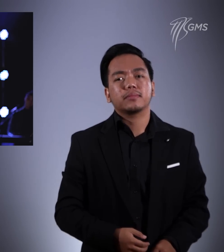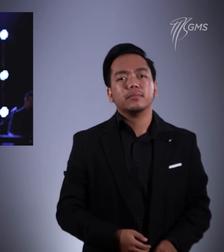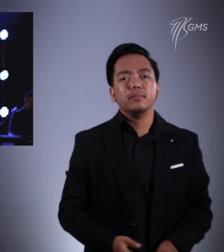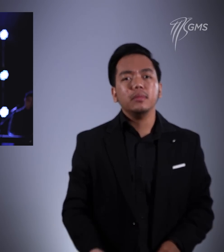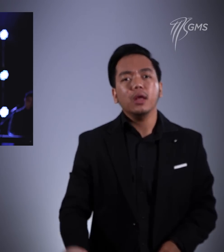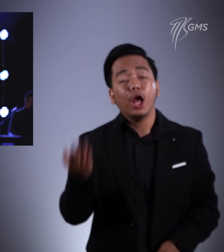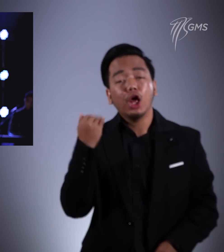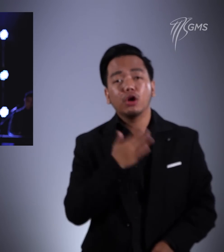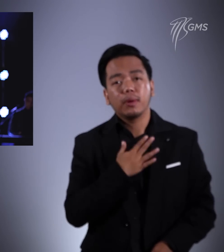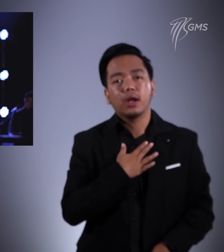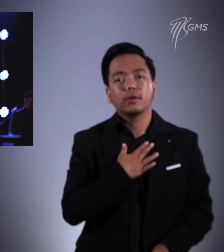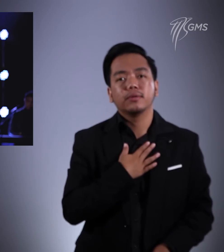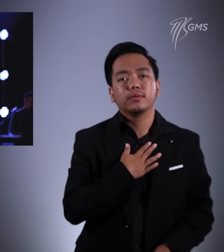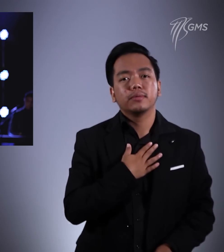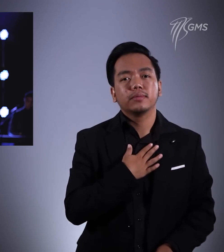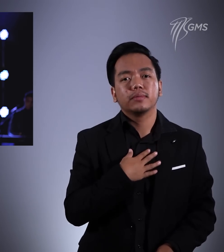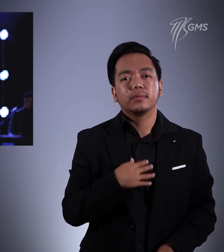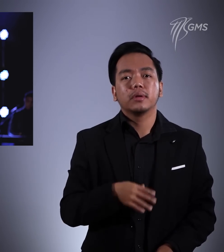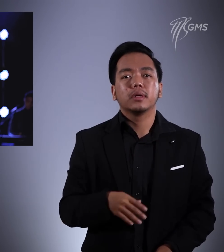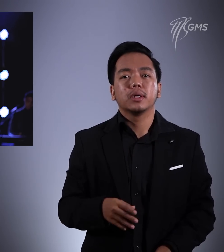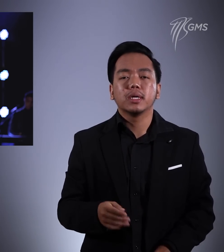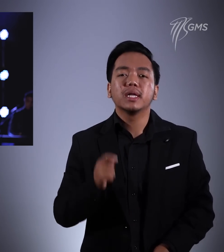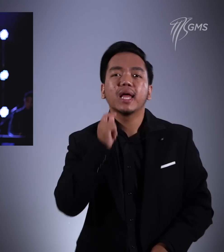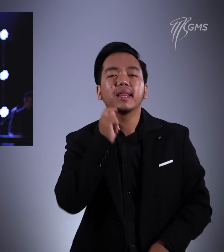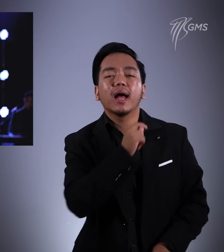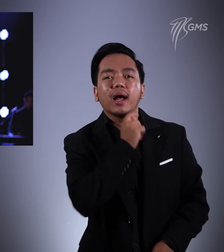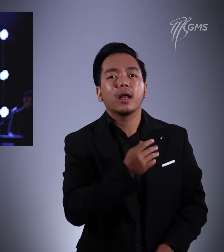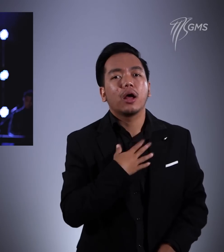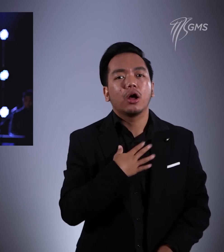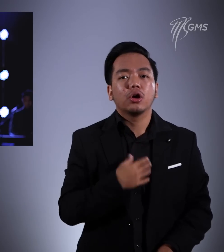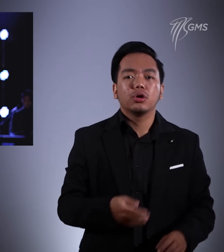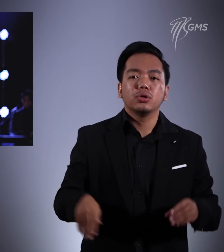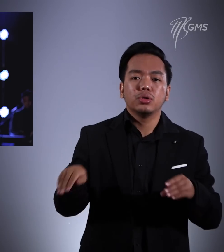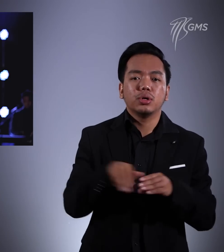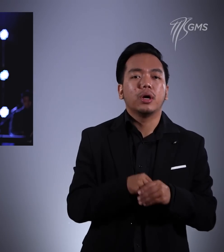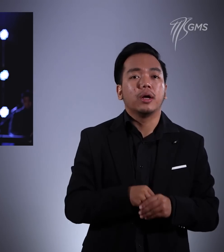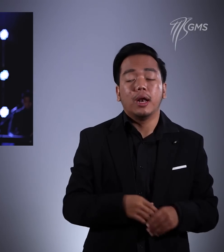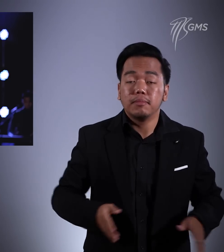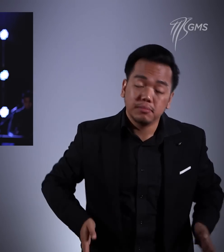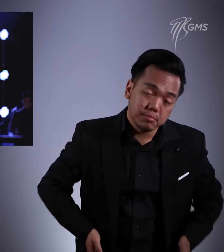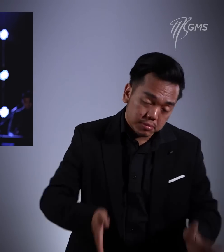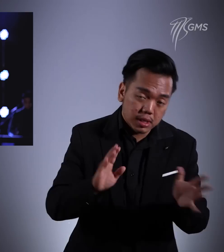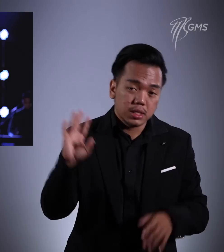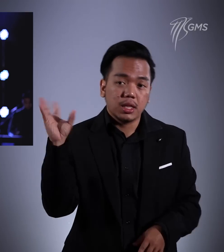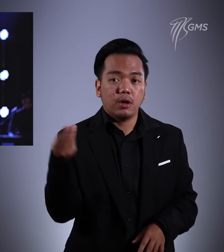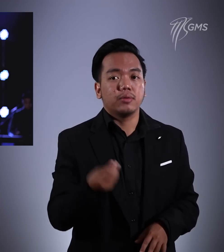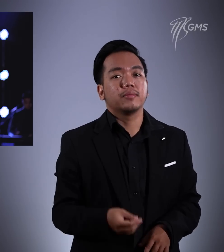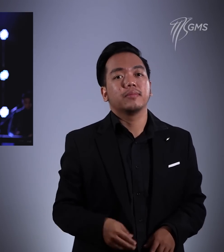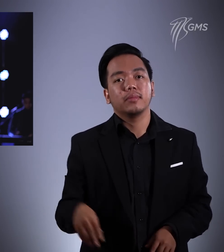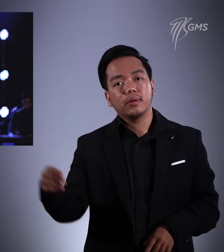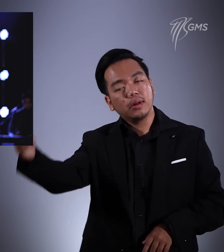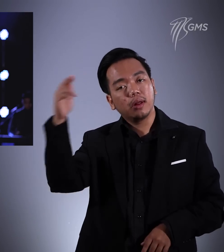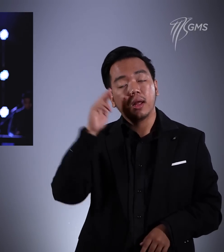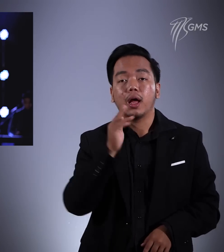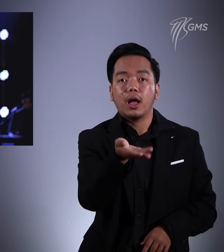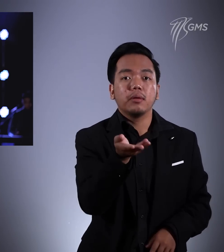Hidupkan rohku. Lalu nyatakanlah itu dalam lintasan tahun. Tuhan, bekerjalah di dalamku. You have to continue to work